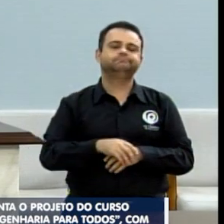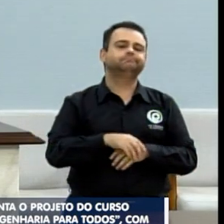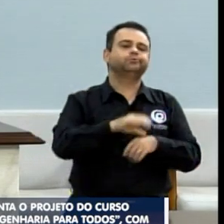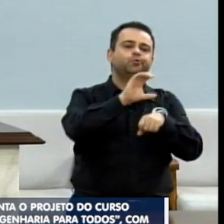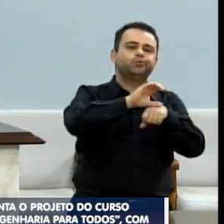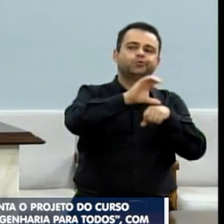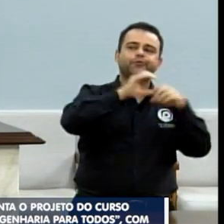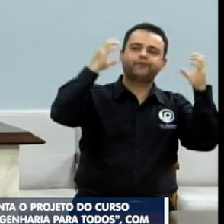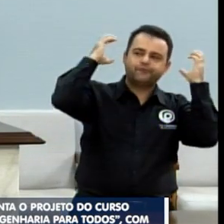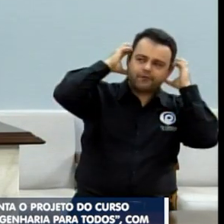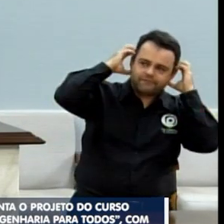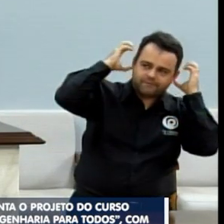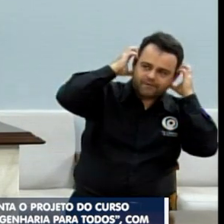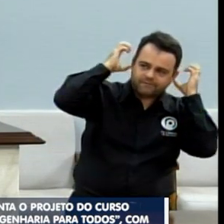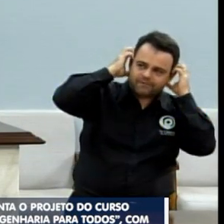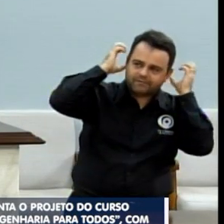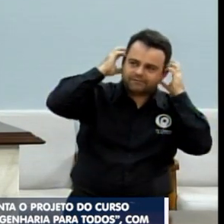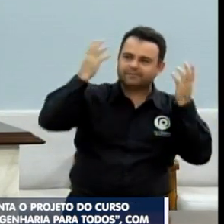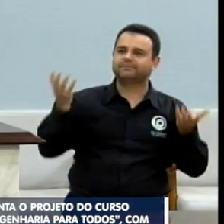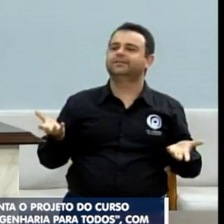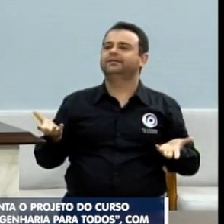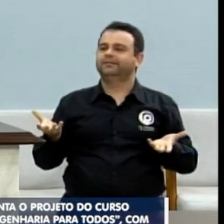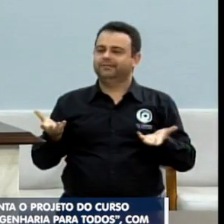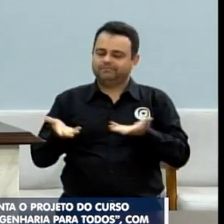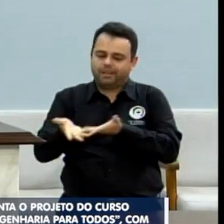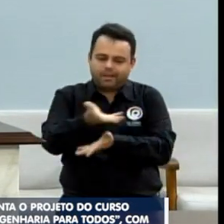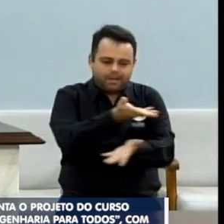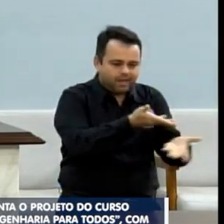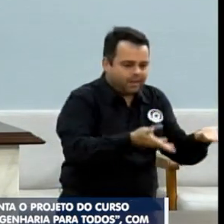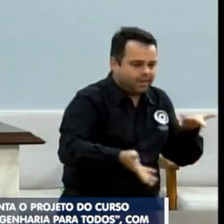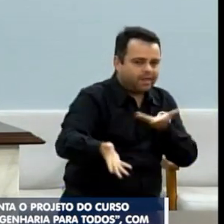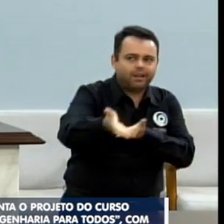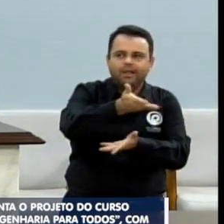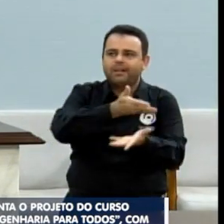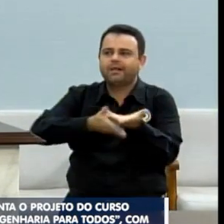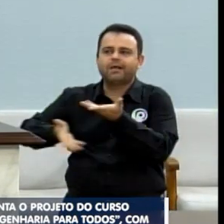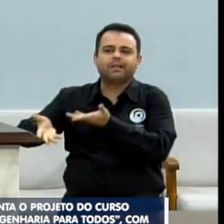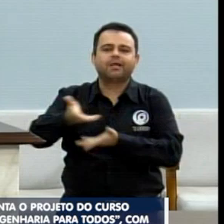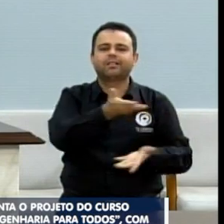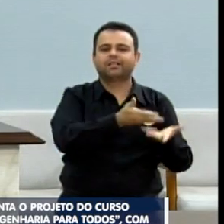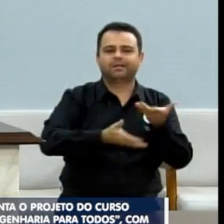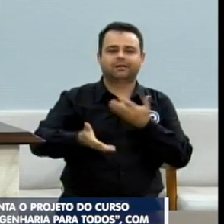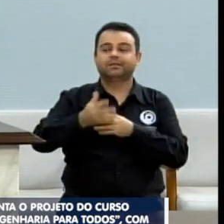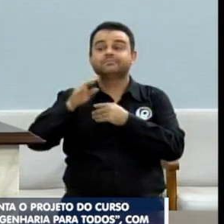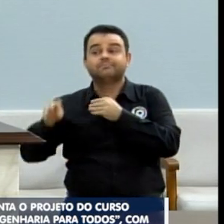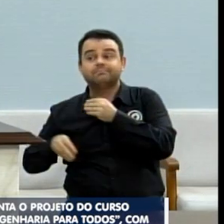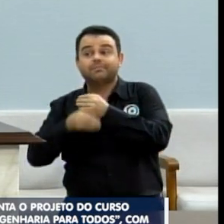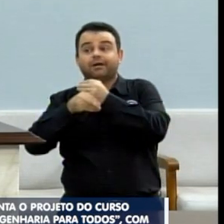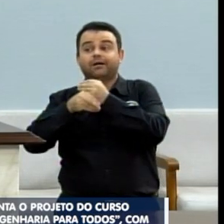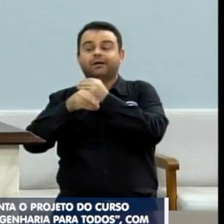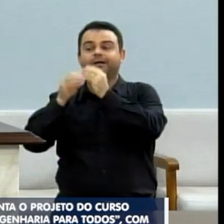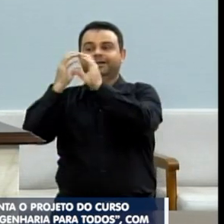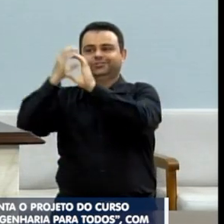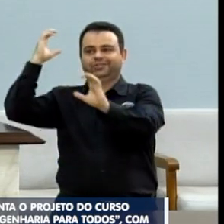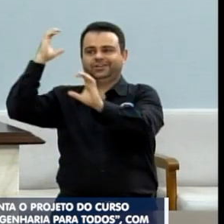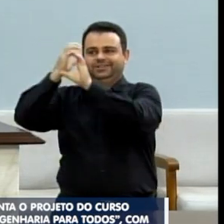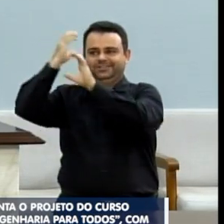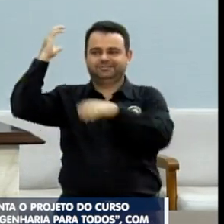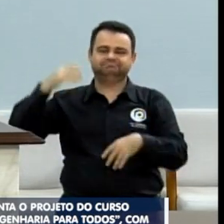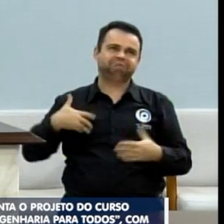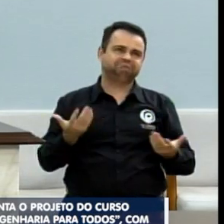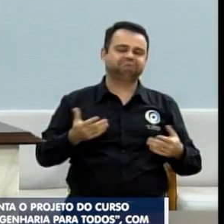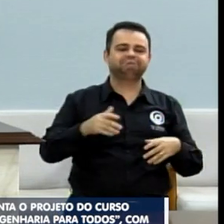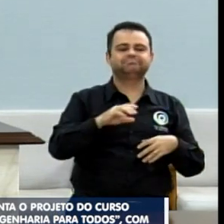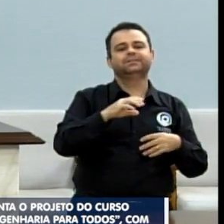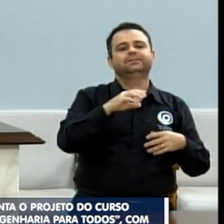agregar conhecimento aos mesmos nas práticas da engenharia civil, integrando as áreas da saúde, humanas e